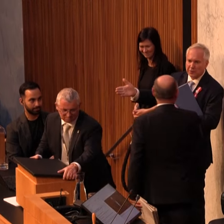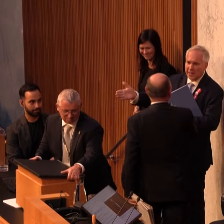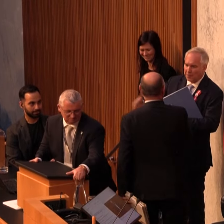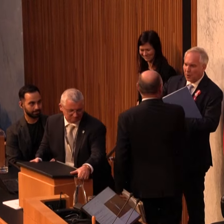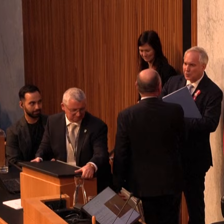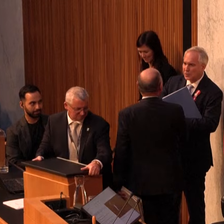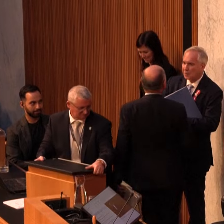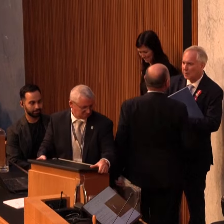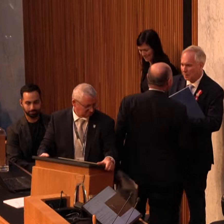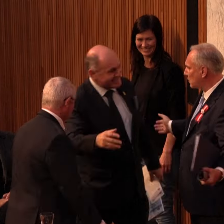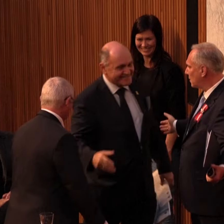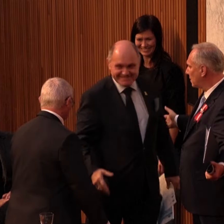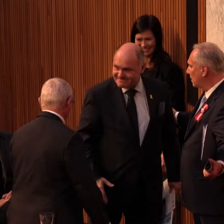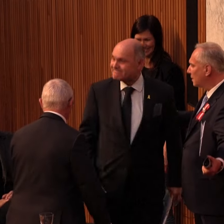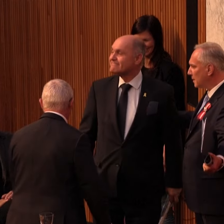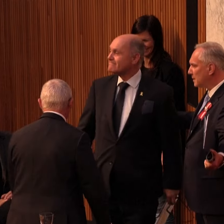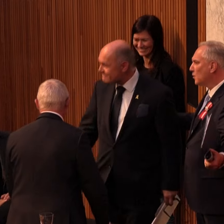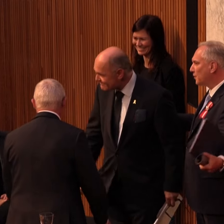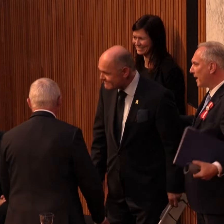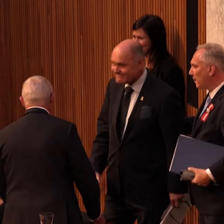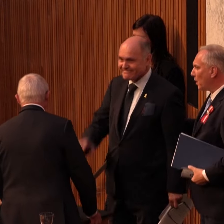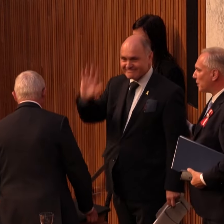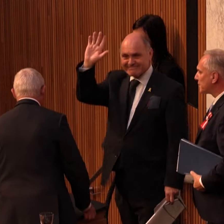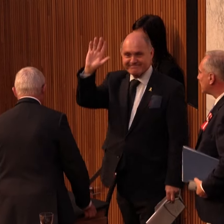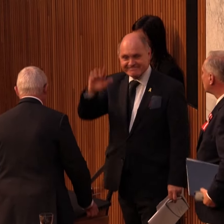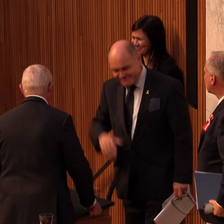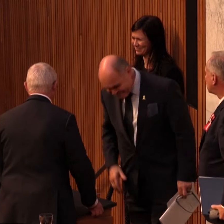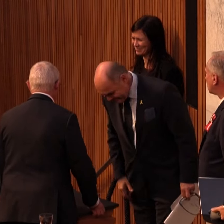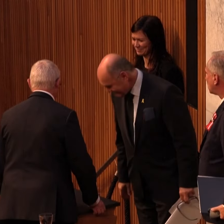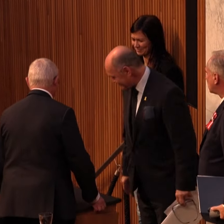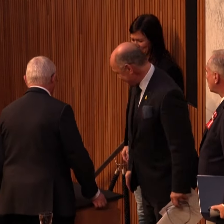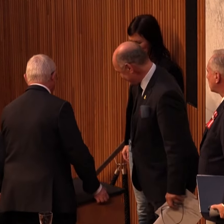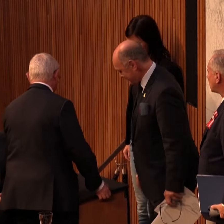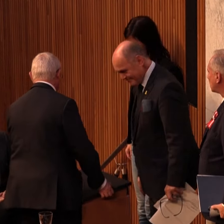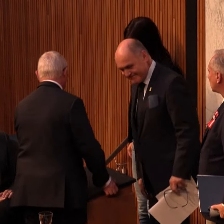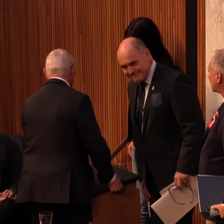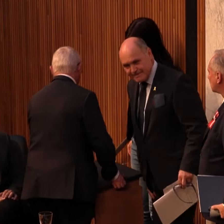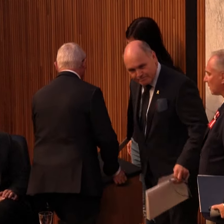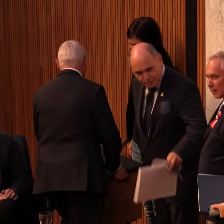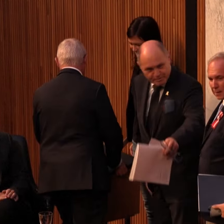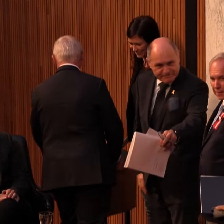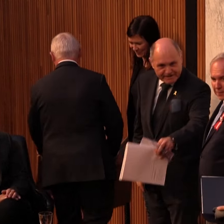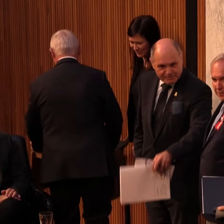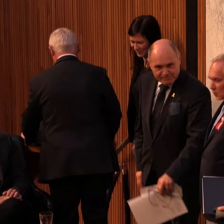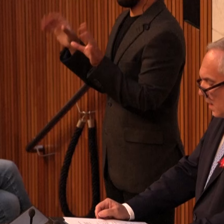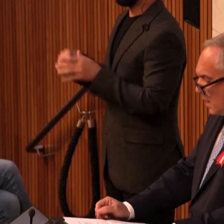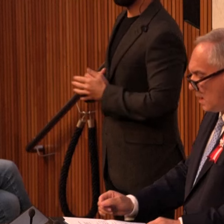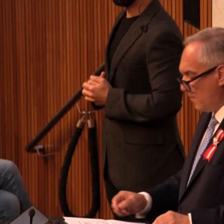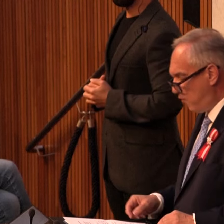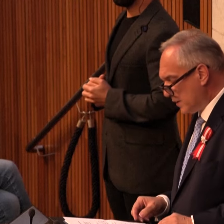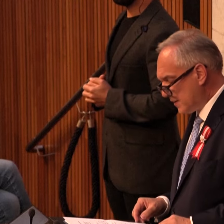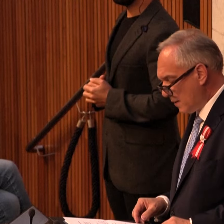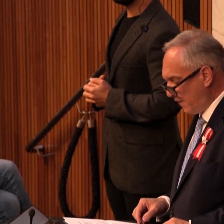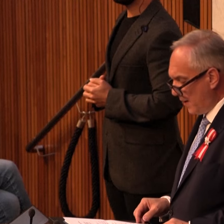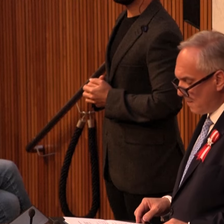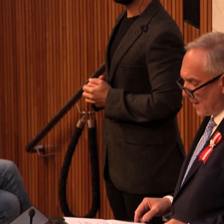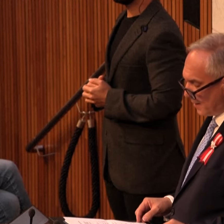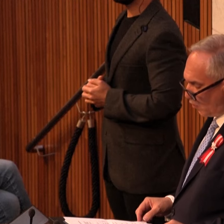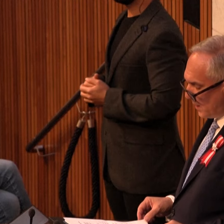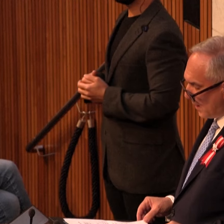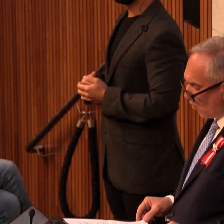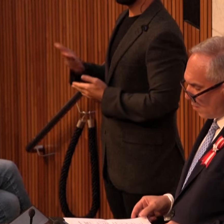o chanceler cessante Karl Nehammer justificou a votação com base no costume e na tradição, que concede esse cargo ao vencedor das